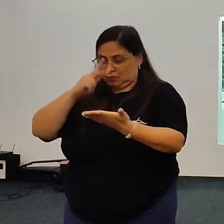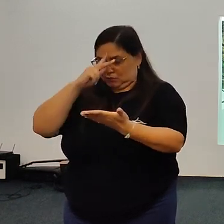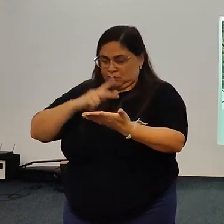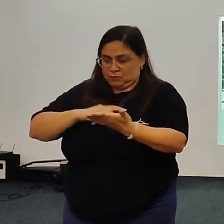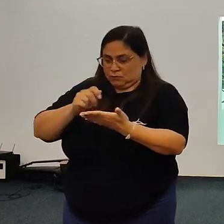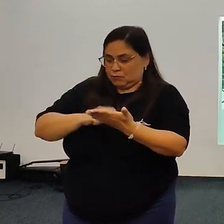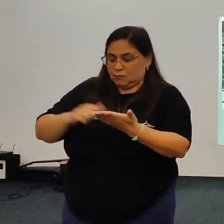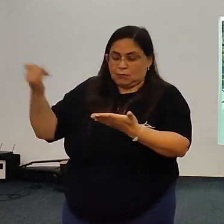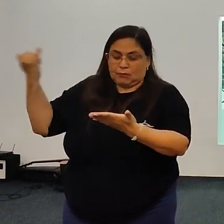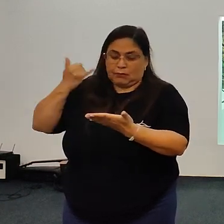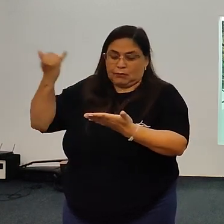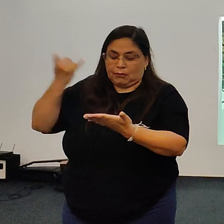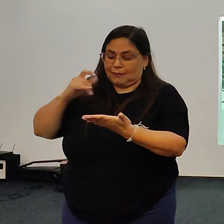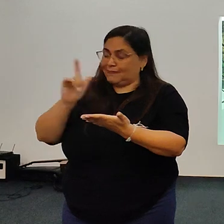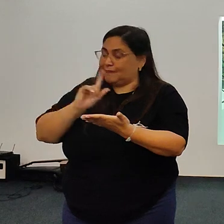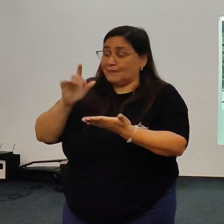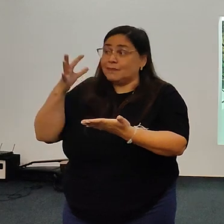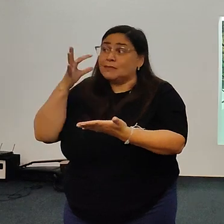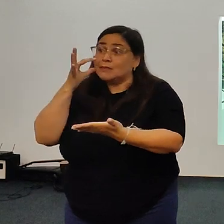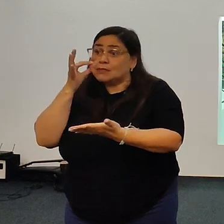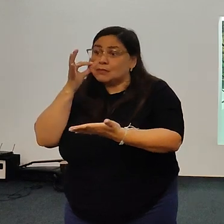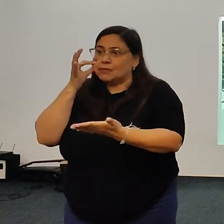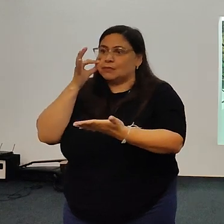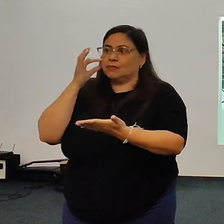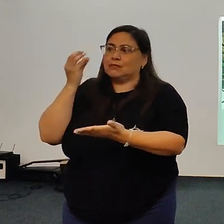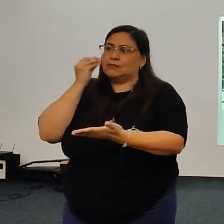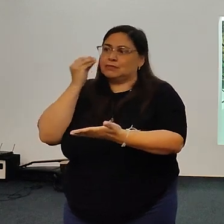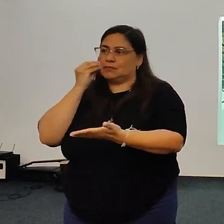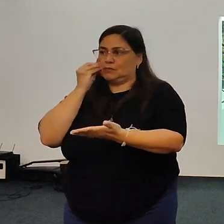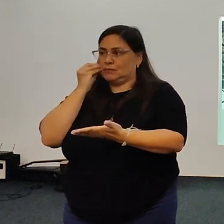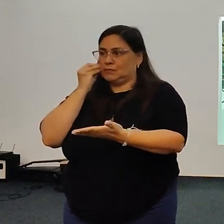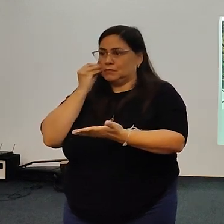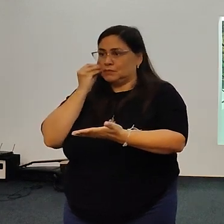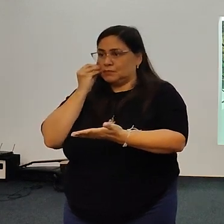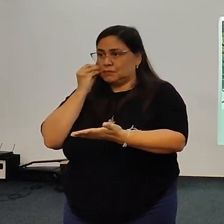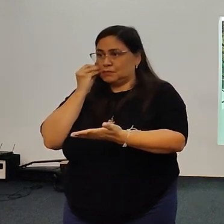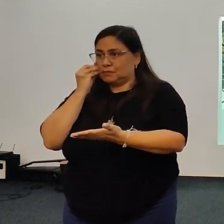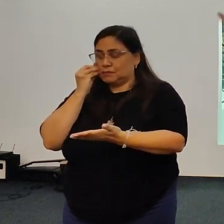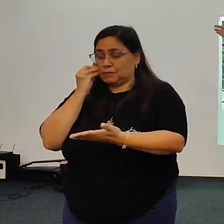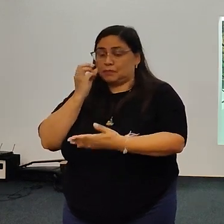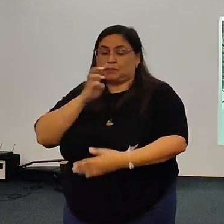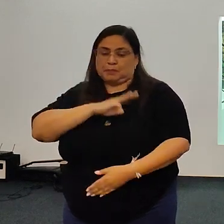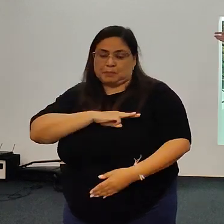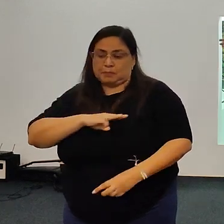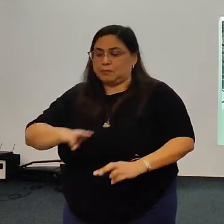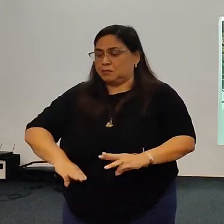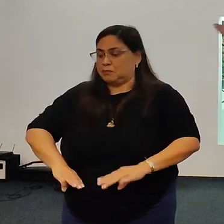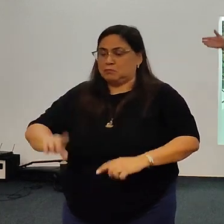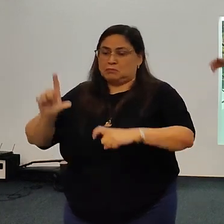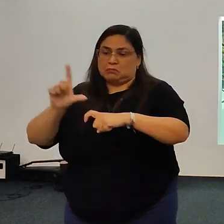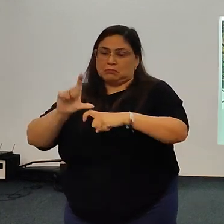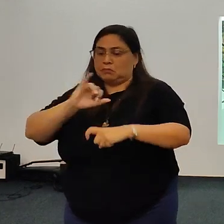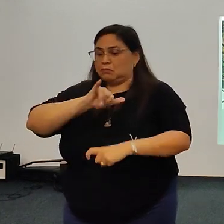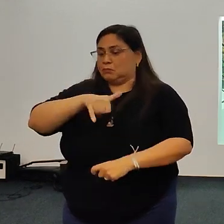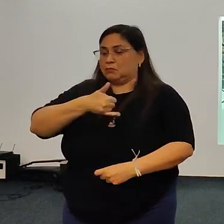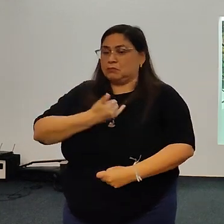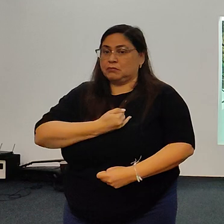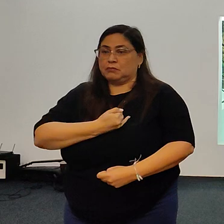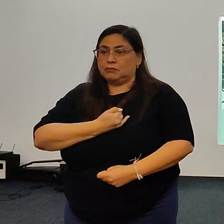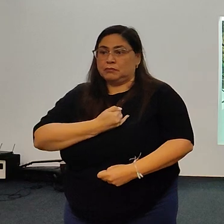na onda de ninguém, mas eles presenciaram as suas experiências. Mateus, Marcos, Lucas,